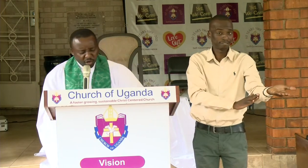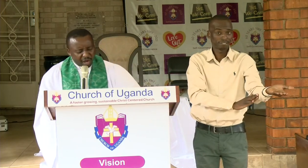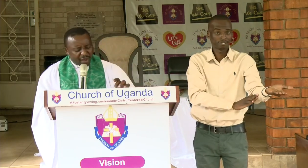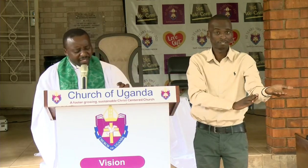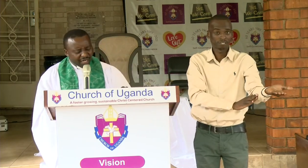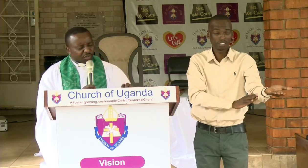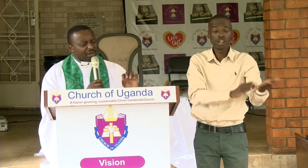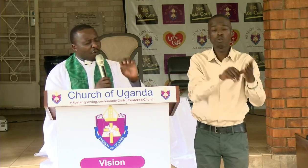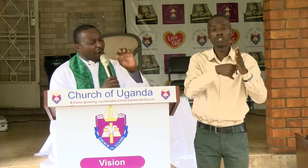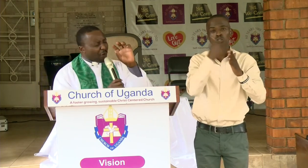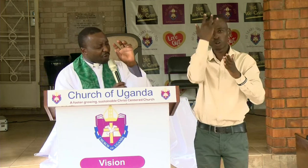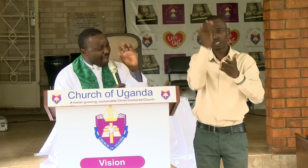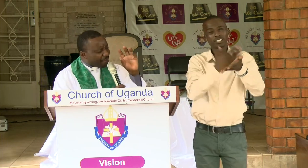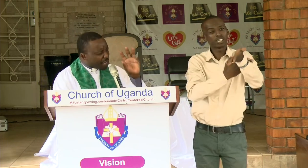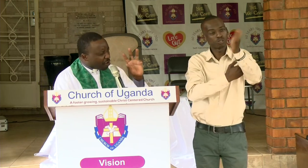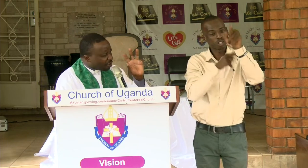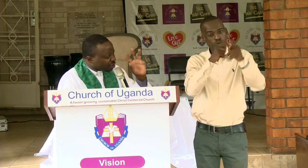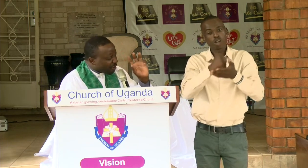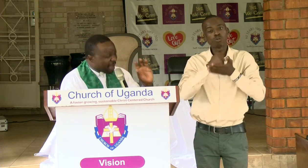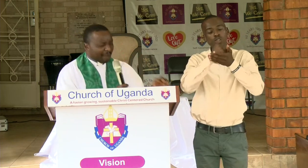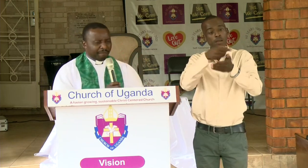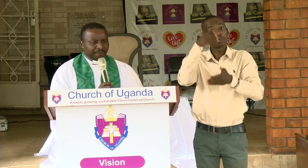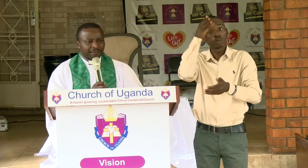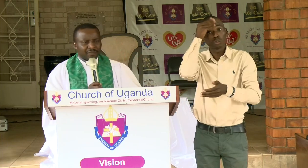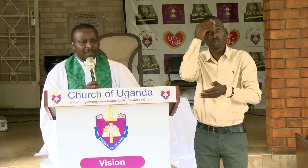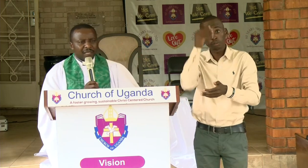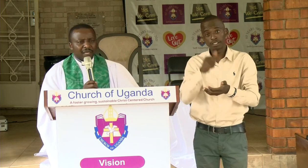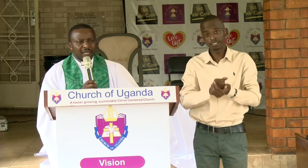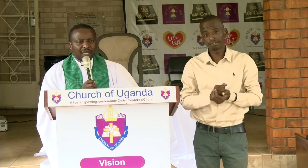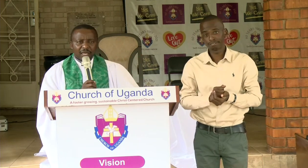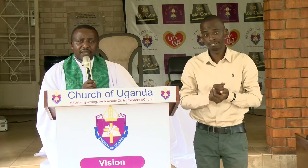Waliwo ensonga lwaki Katonda gw'akuyambye n'osoma.